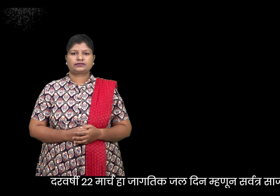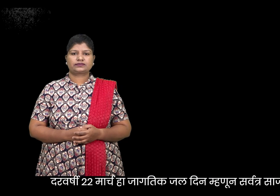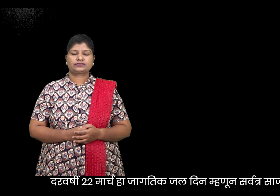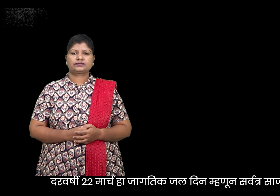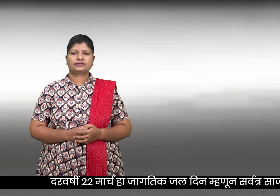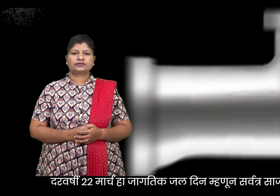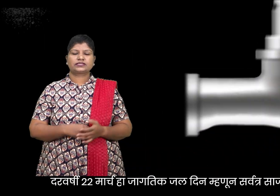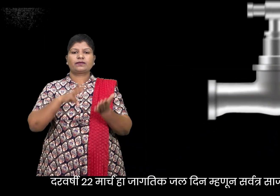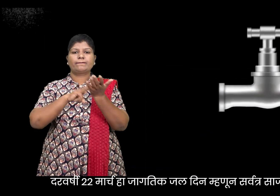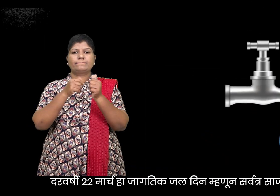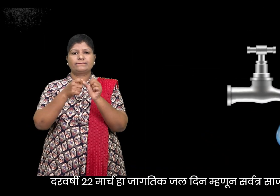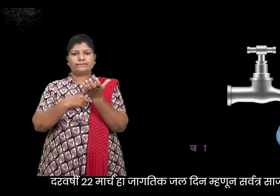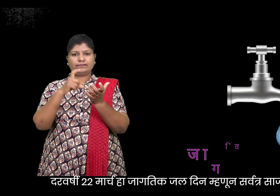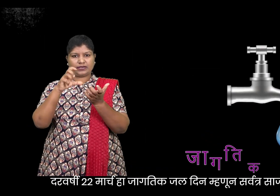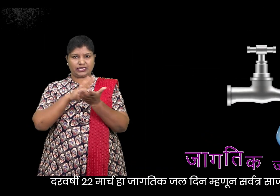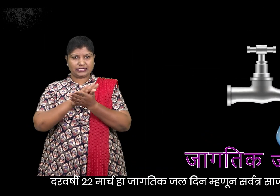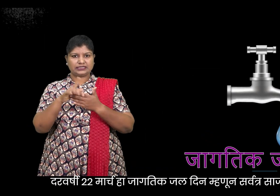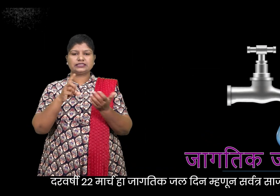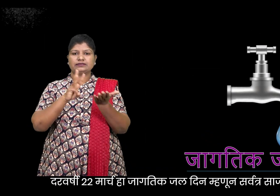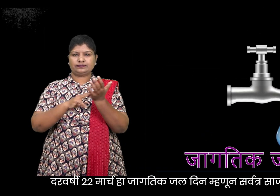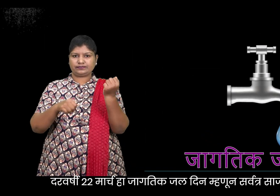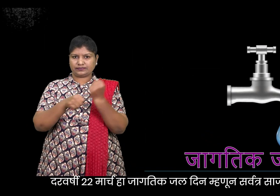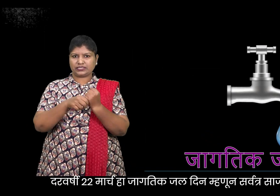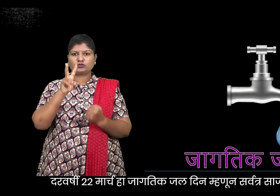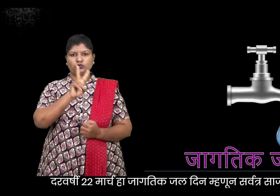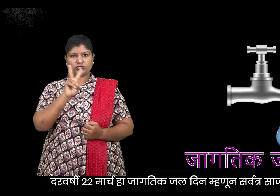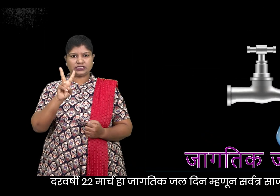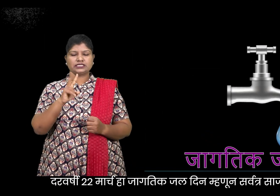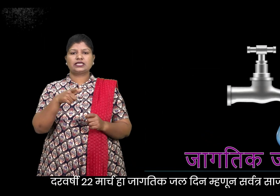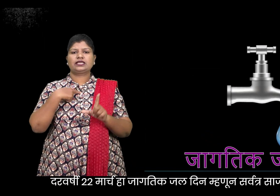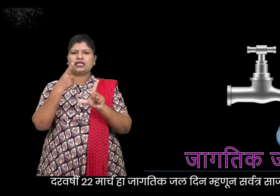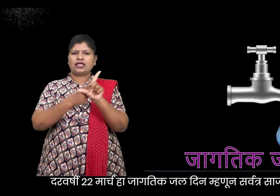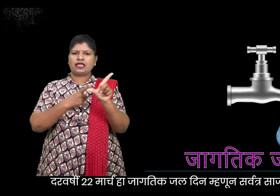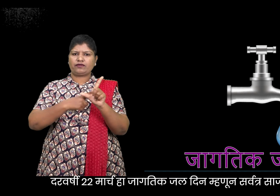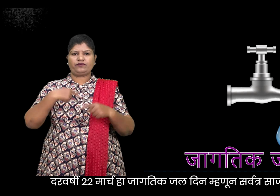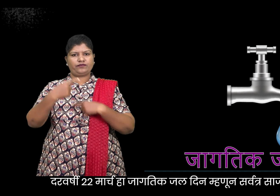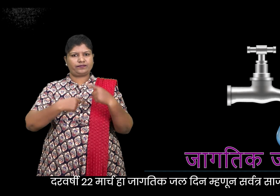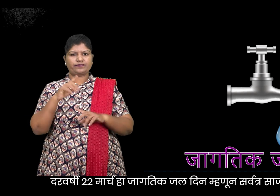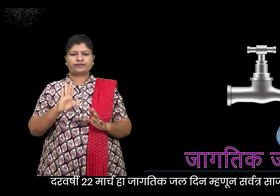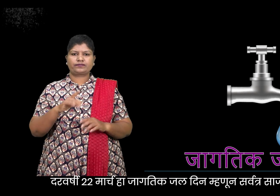दरवर्षी 22 मार्च हा जागतिक जल दिन म्हणून सर्वत्र साजरा केला जातो.